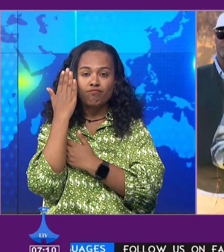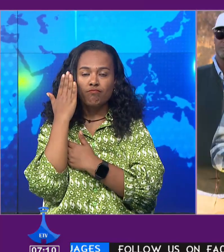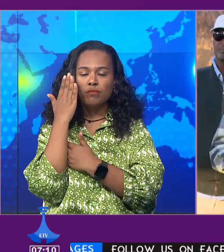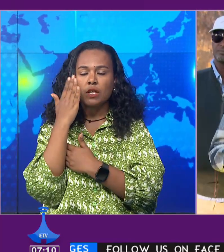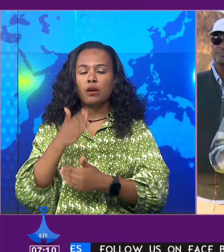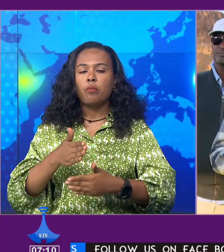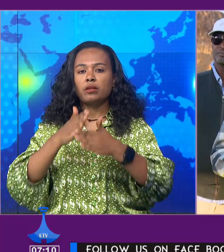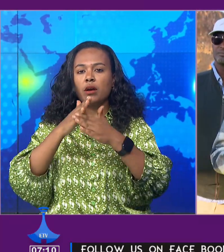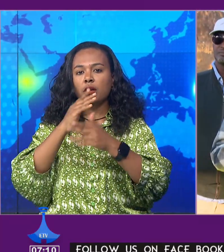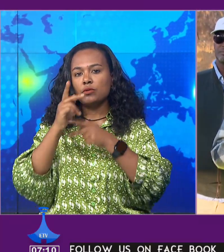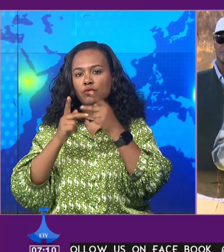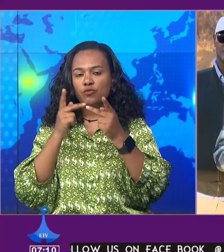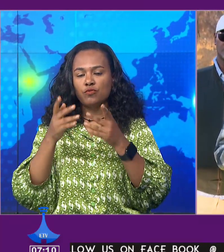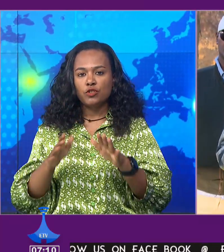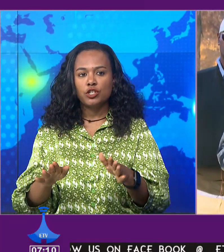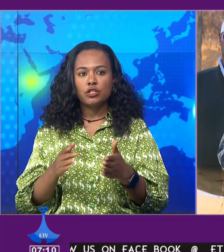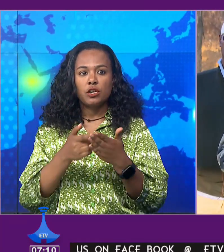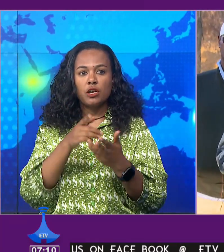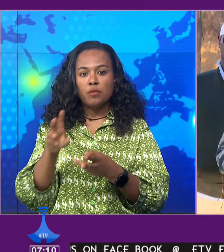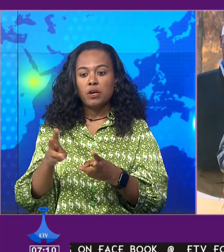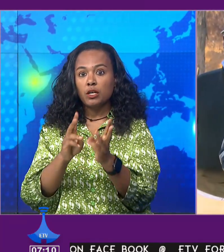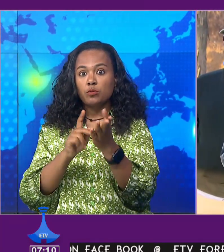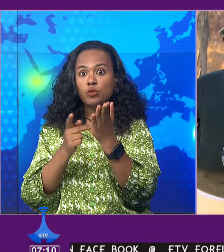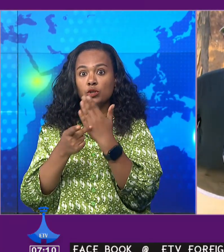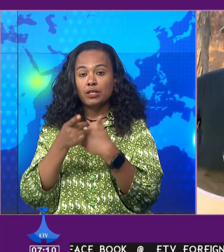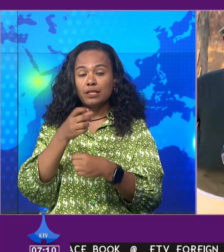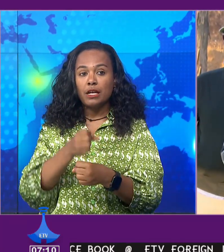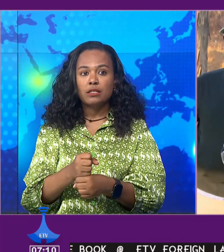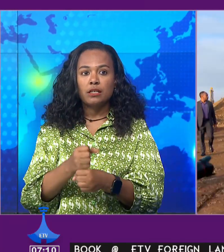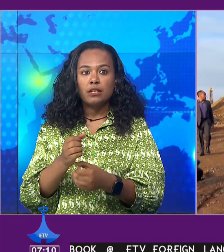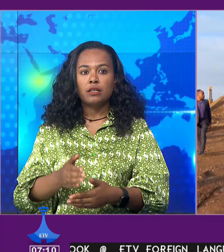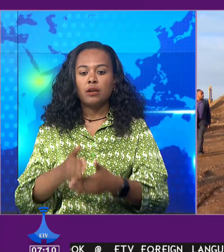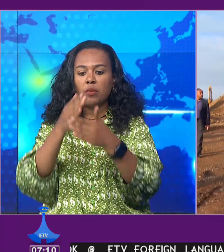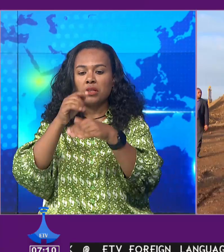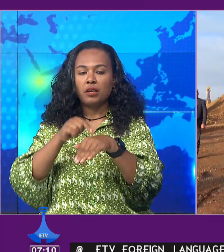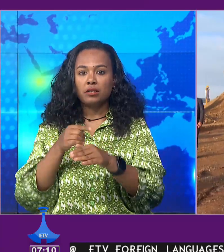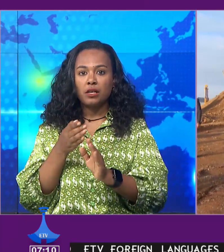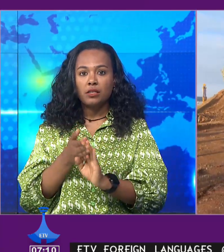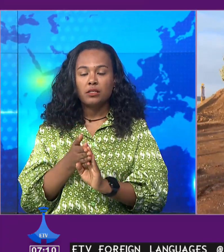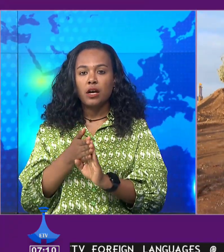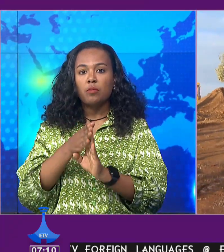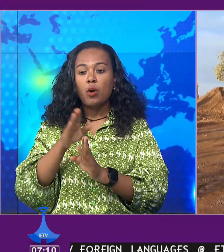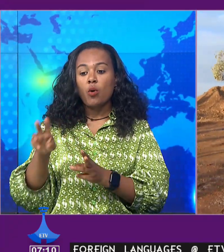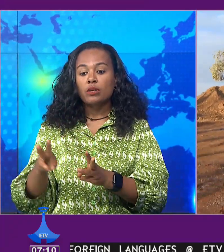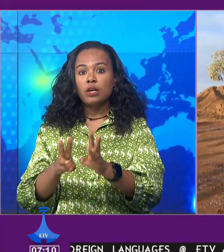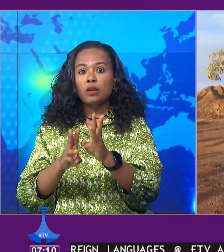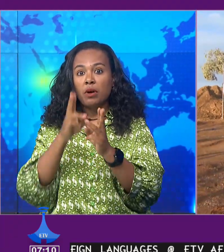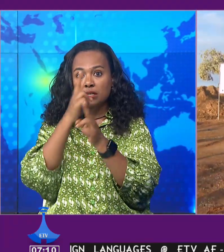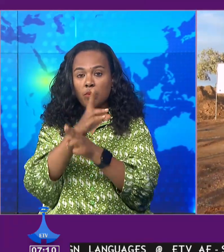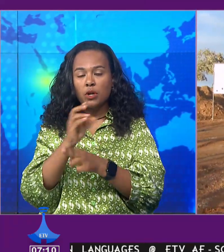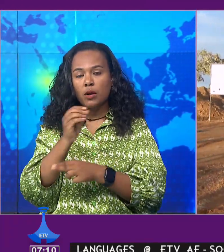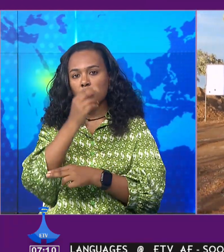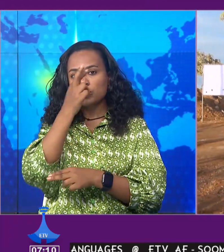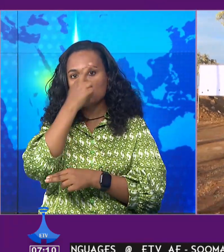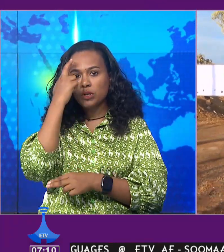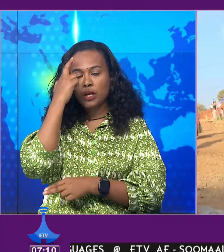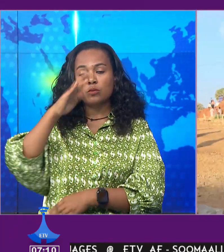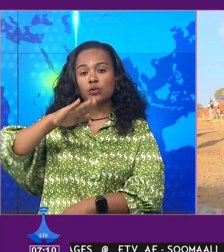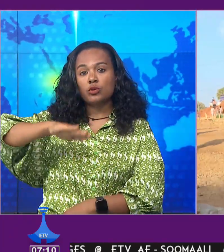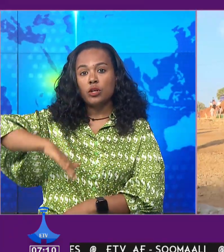የግንባታ ሂደቱን ተመልክተዋል። ይህ የመንገድ ፕሮጀክት ከተያዘለት የግንባታ ጊዜ አንጻር በወሰን ማስከበርና በሌሎች ምክንያቶች